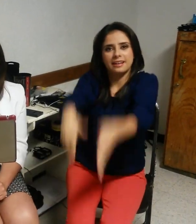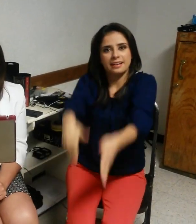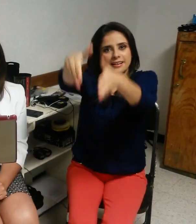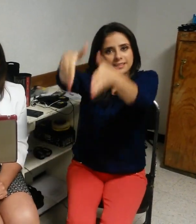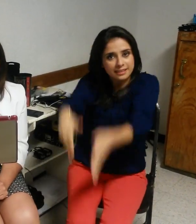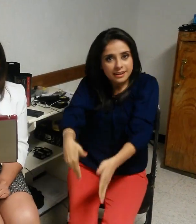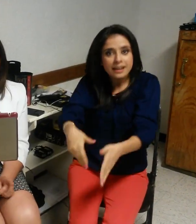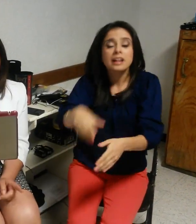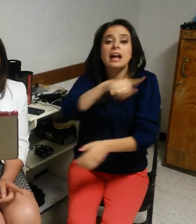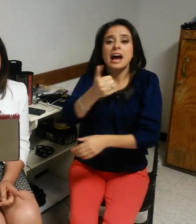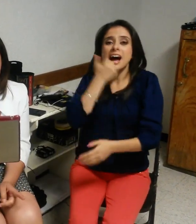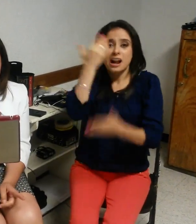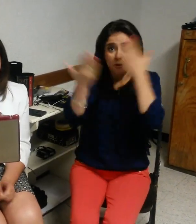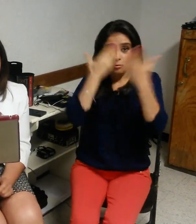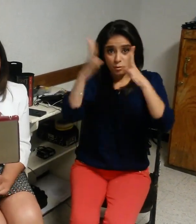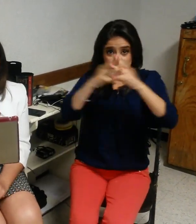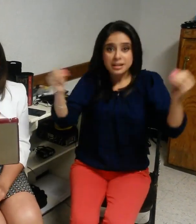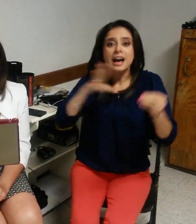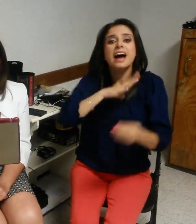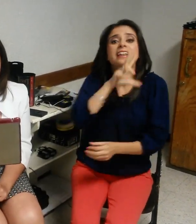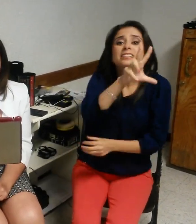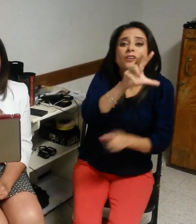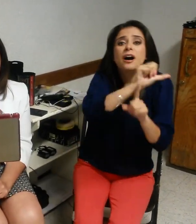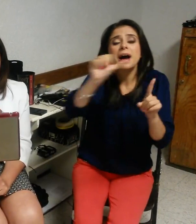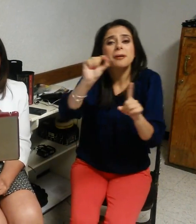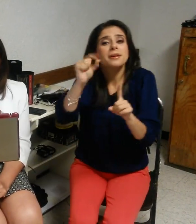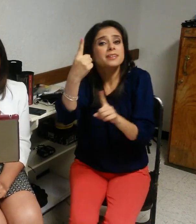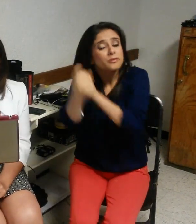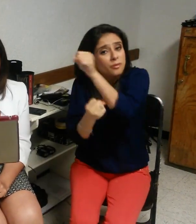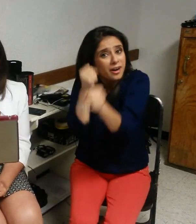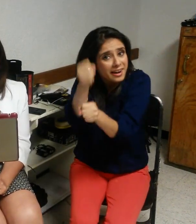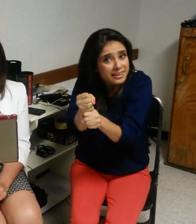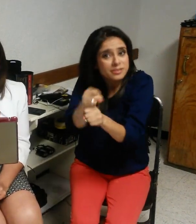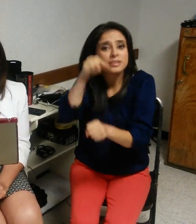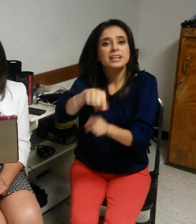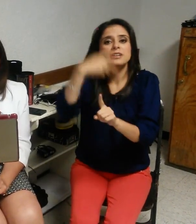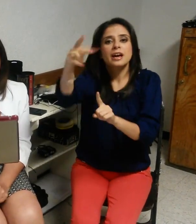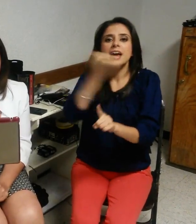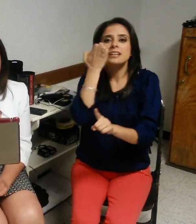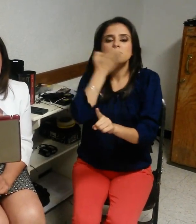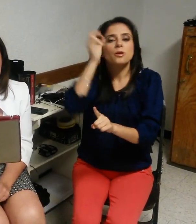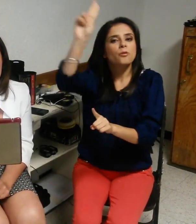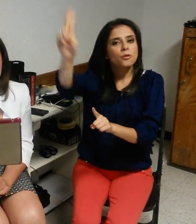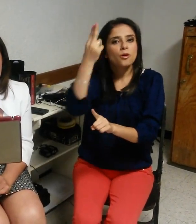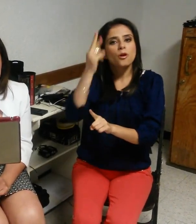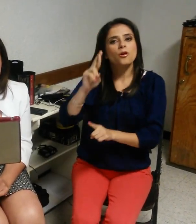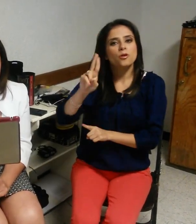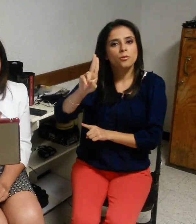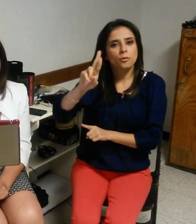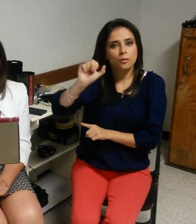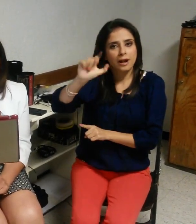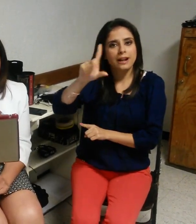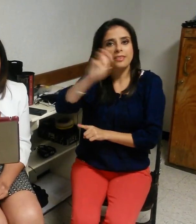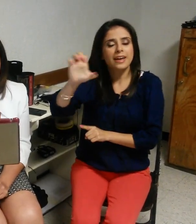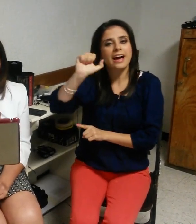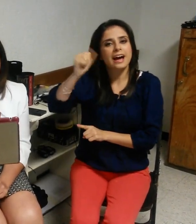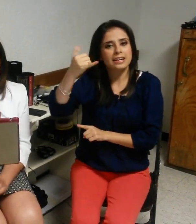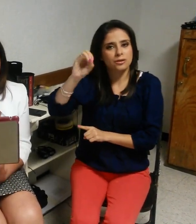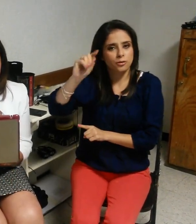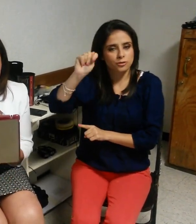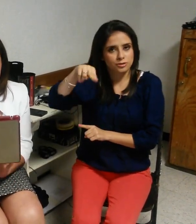desaparecidos tenían entre 18 y 21 años y pertenecían a la escuela normal rural de Ayotzinapa en